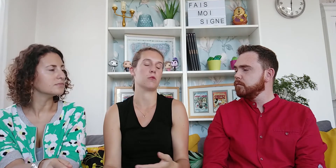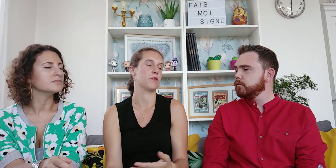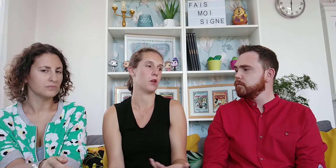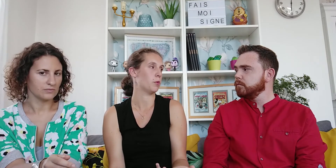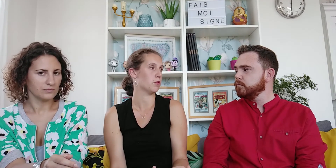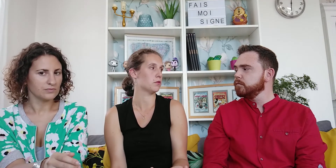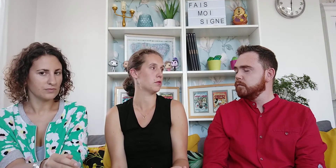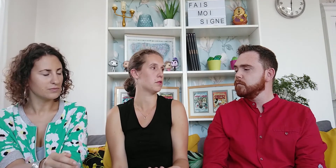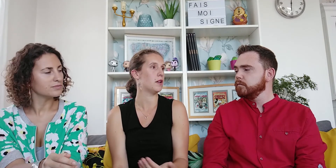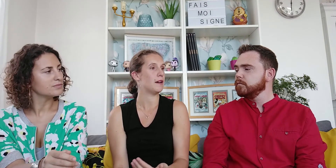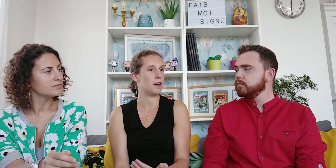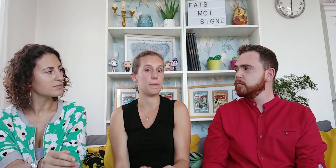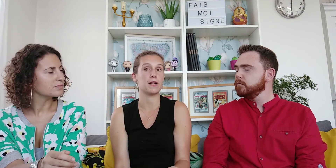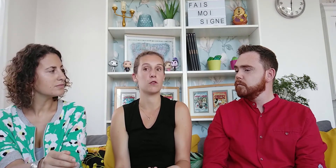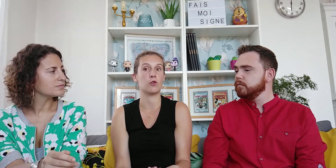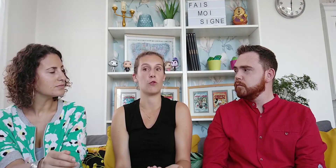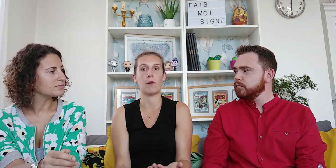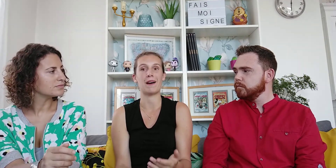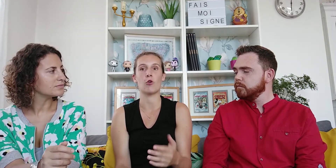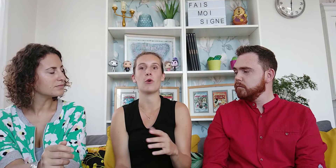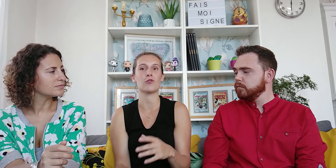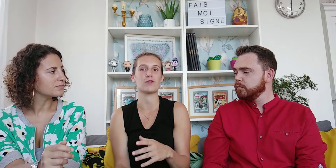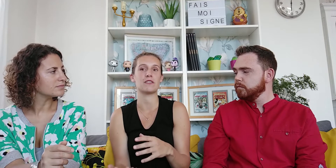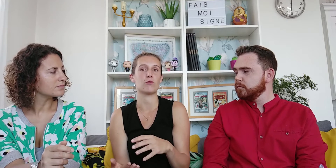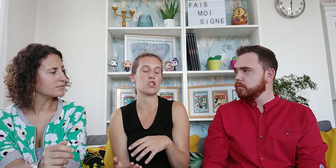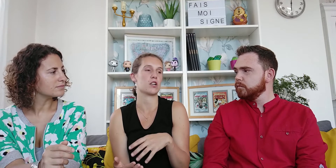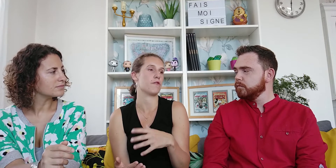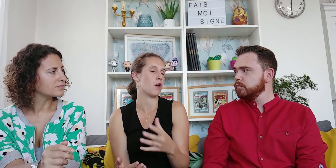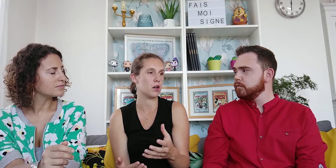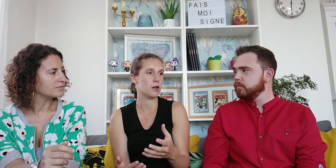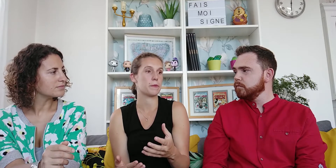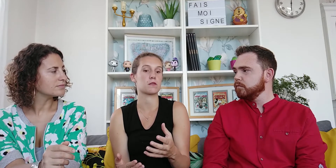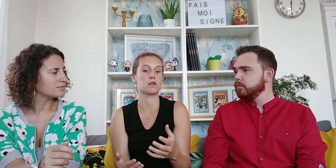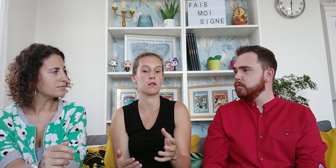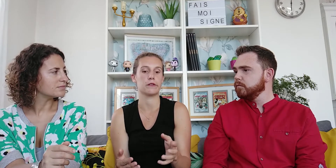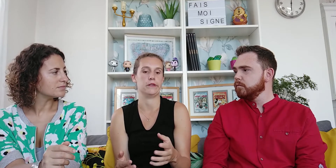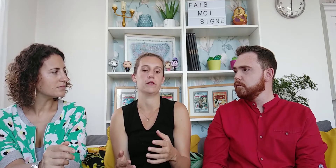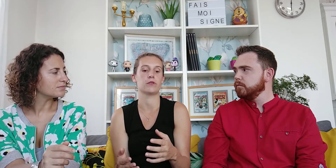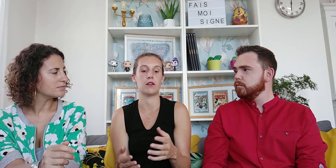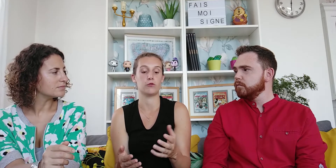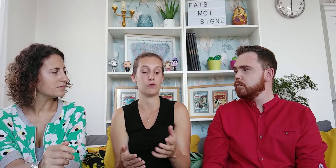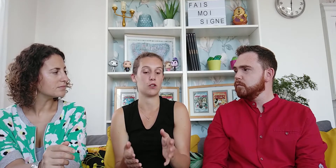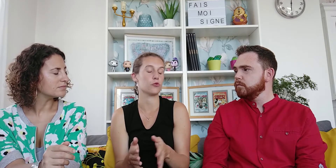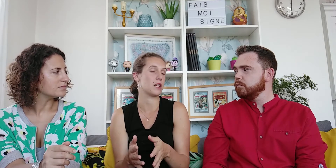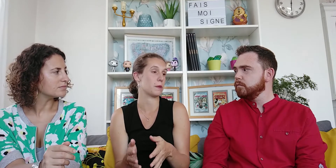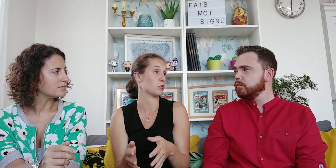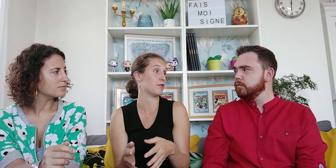faut à un moment. Après, on va pas reprendre ce qu'ils font à chaque fois parce que du coup c'est leur donner l'impression qu'ils font